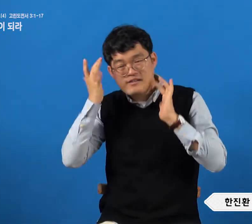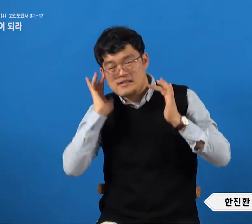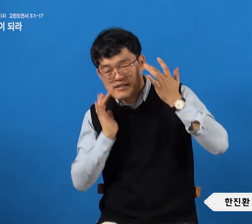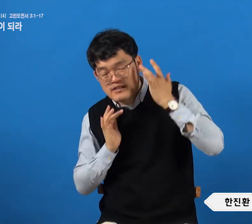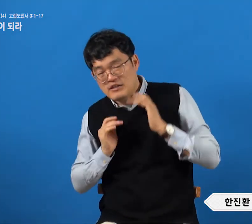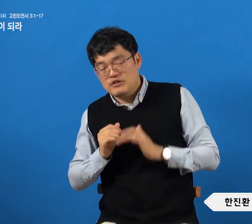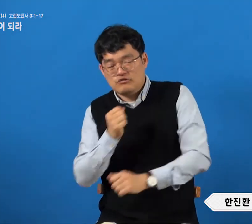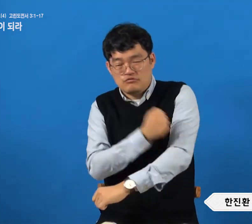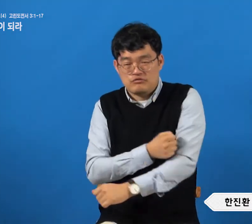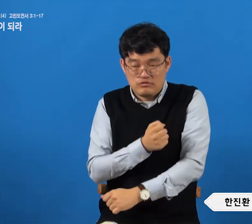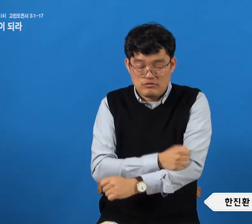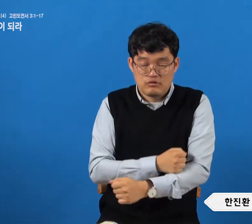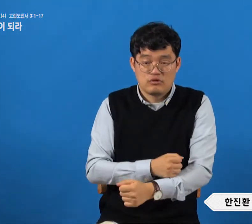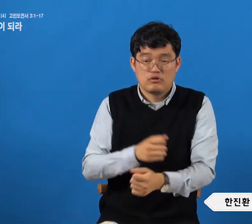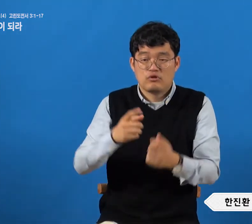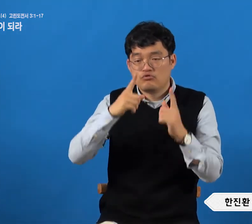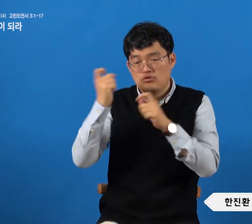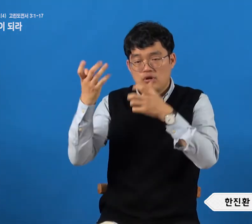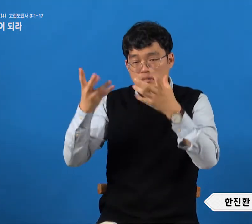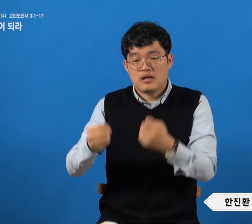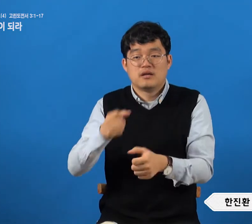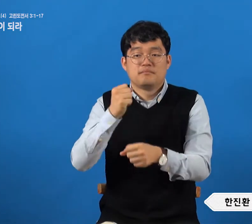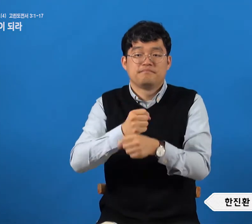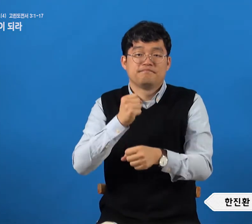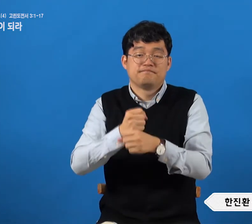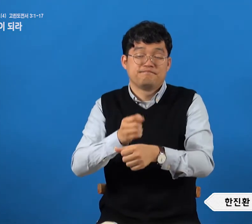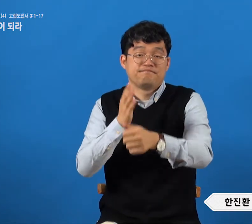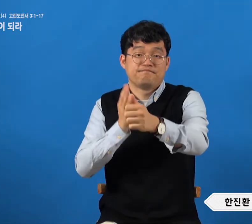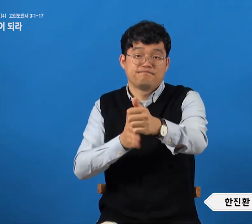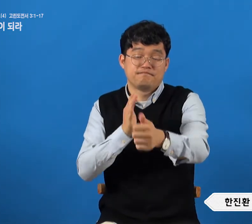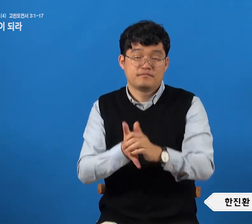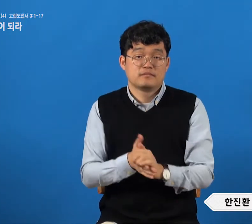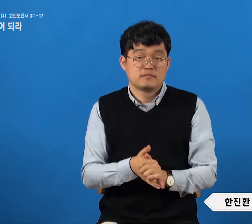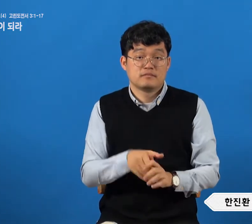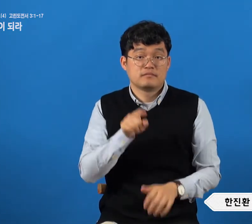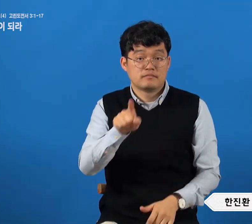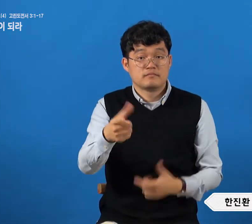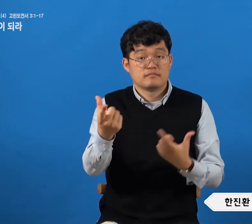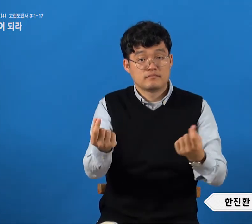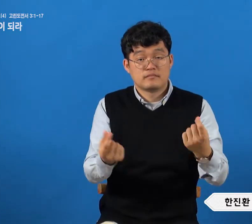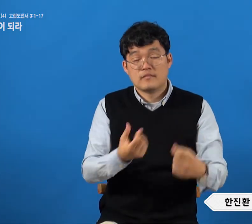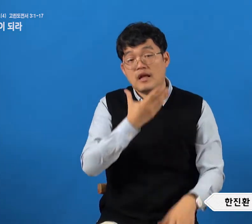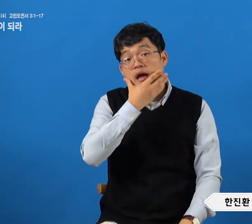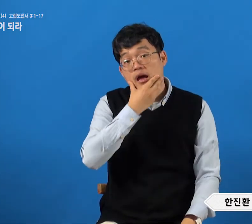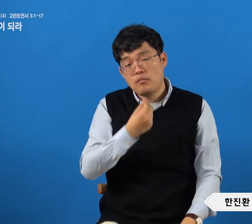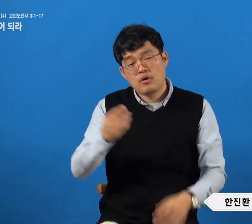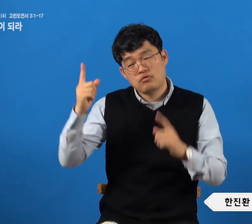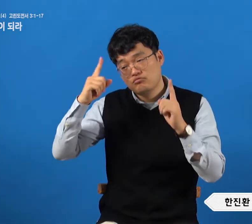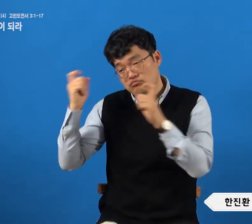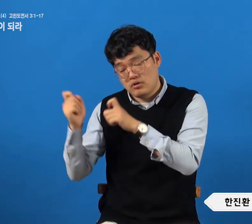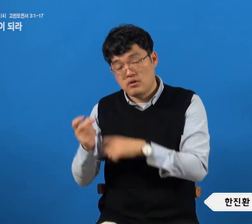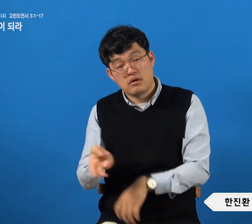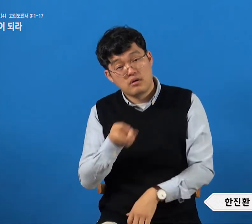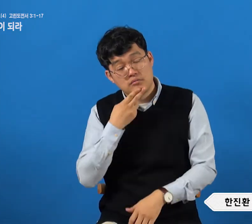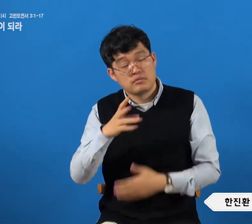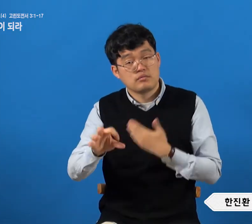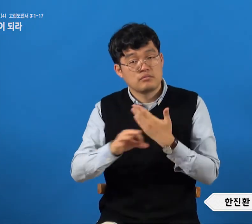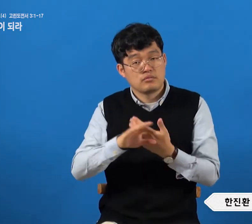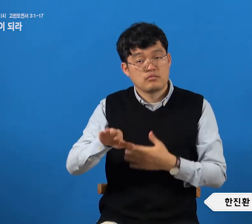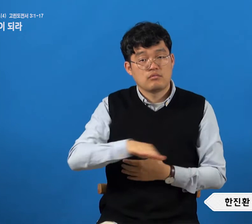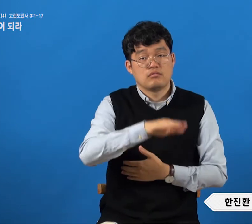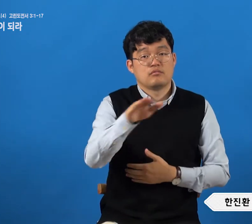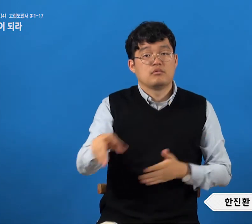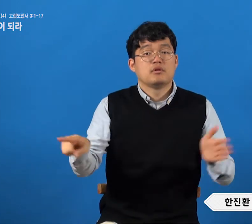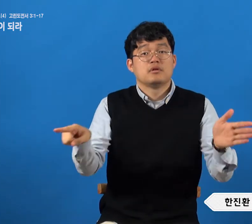뻘뻘 흘리면서 추억을 많이 만드십시오. 그런 행복한 추억이 별로 없으면